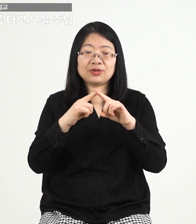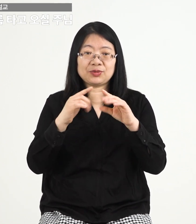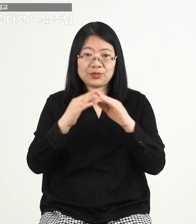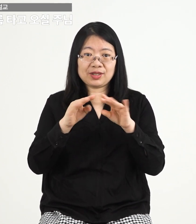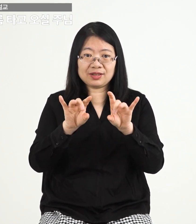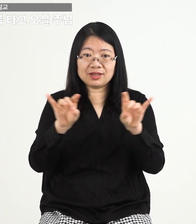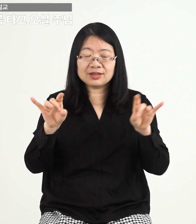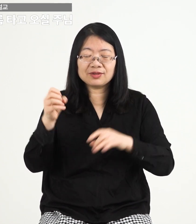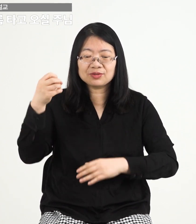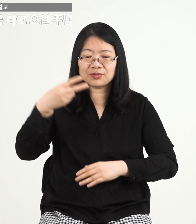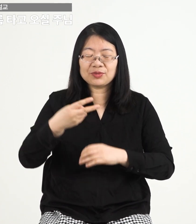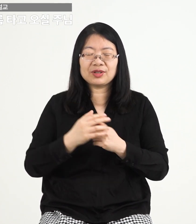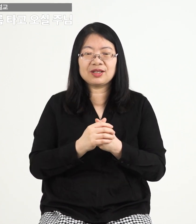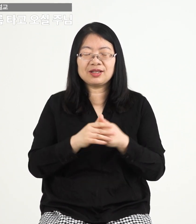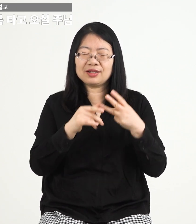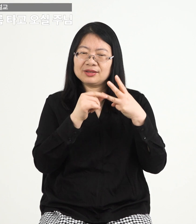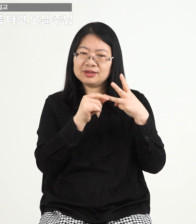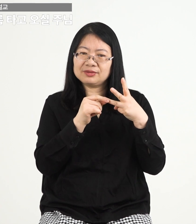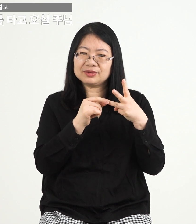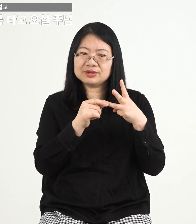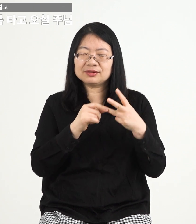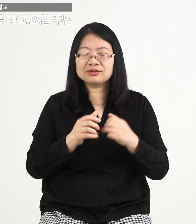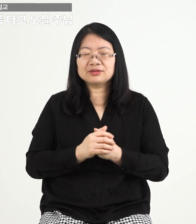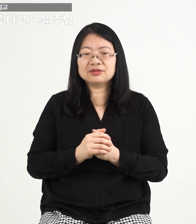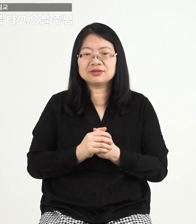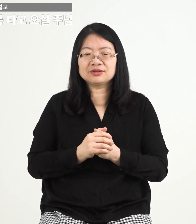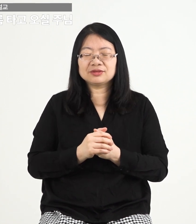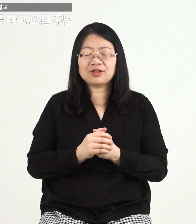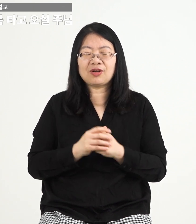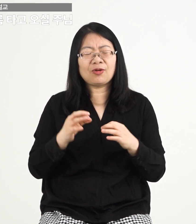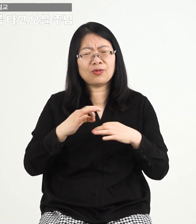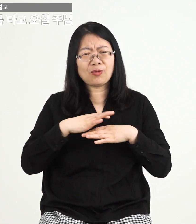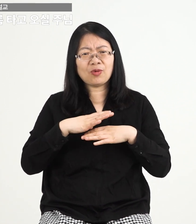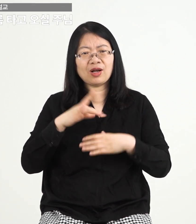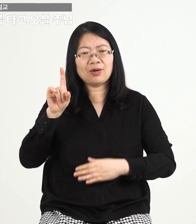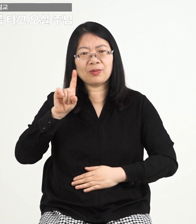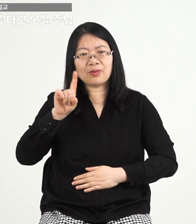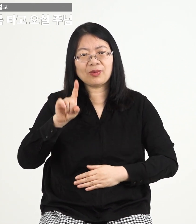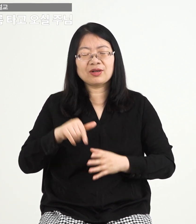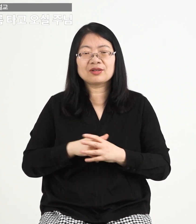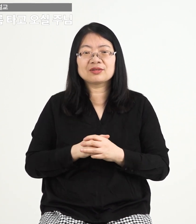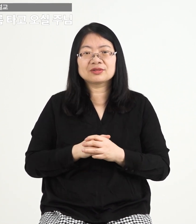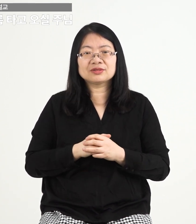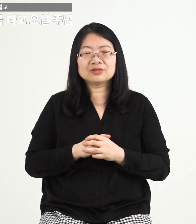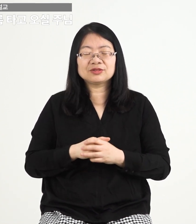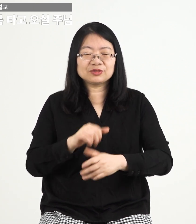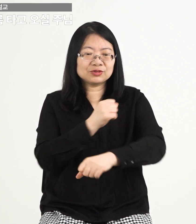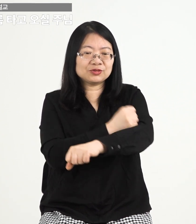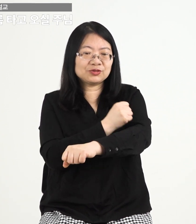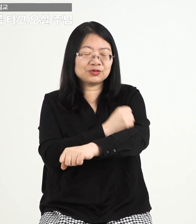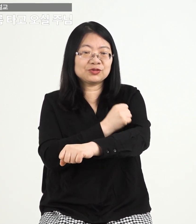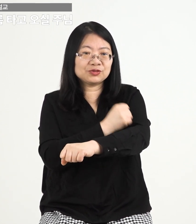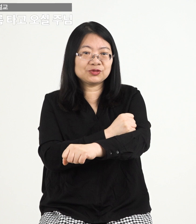교회마다. 그리고 세 번째는 놀랍게도 수고한